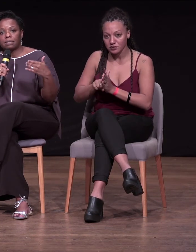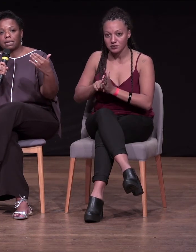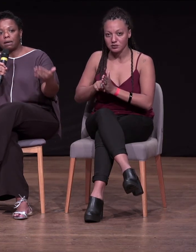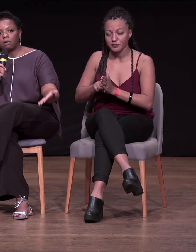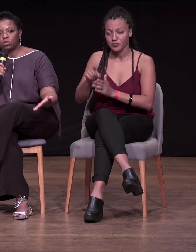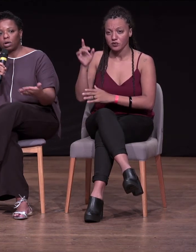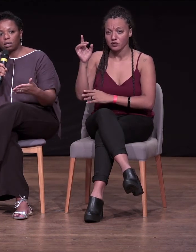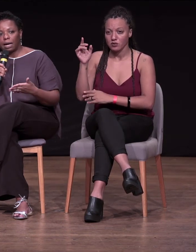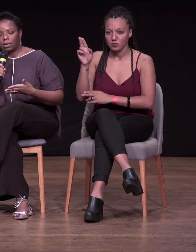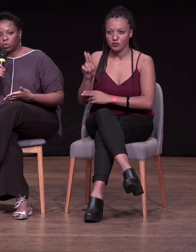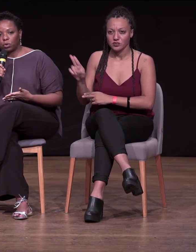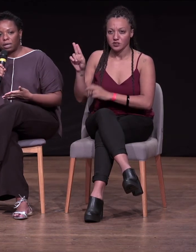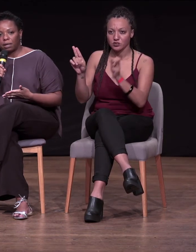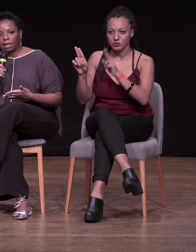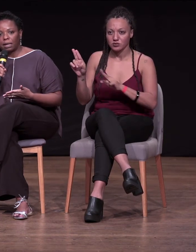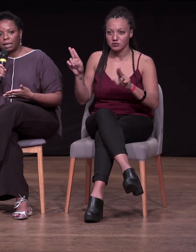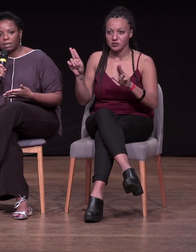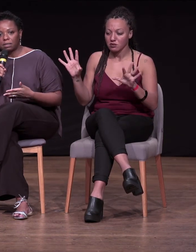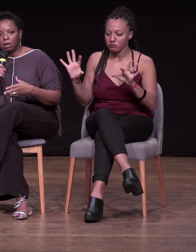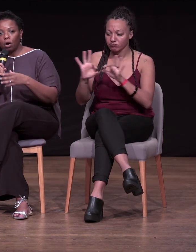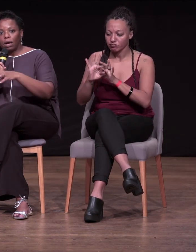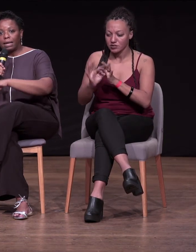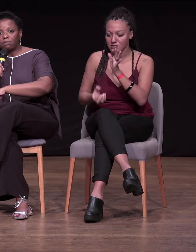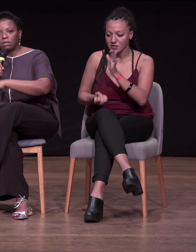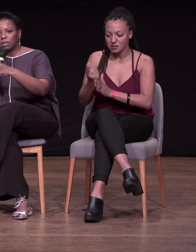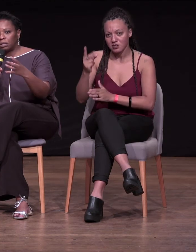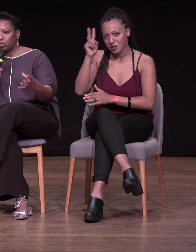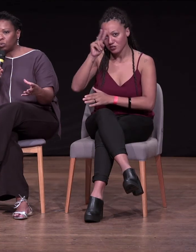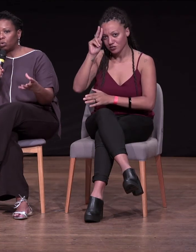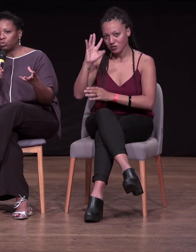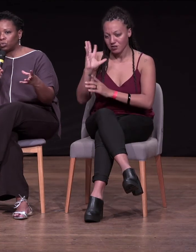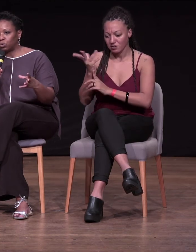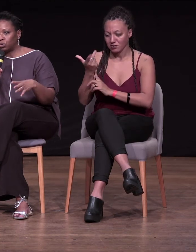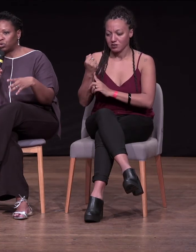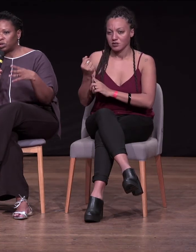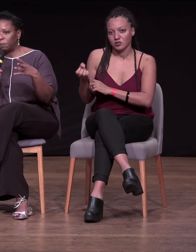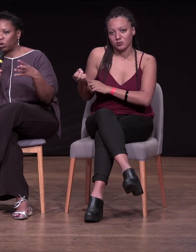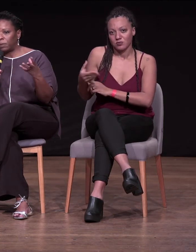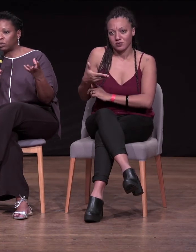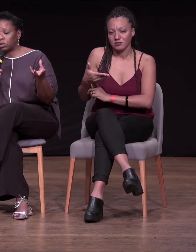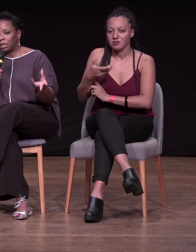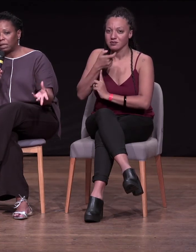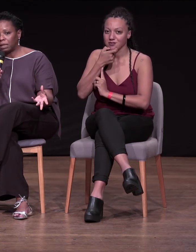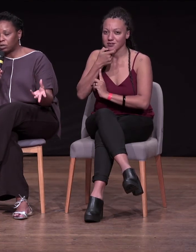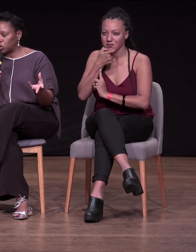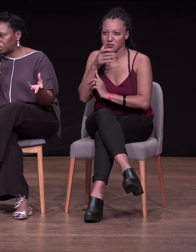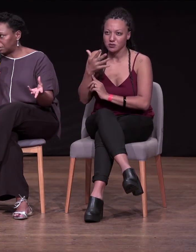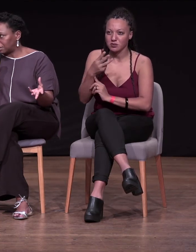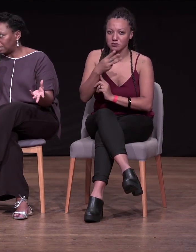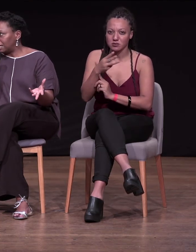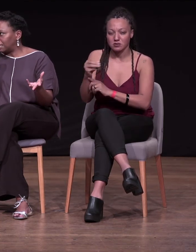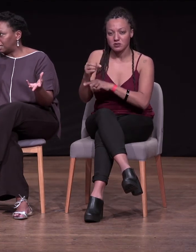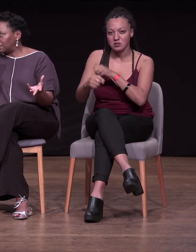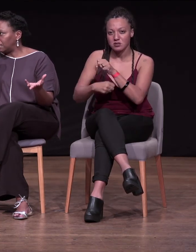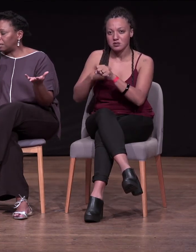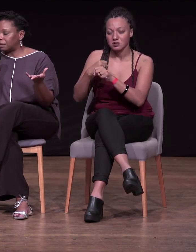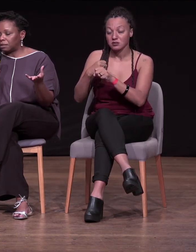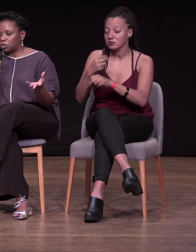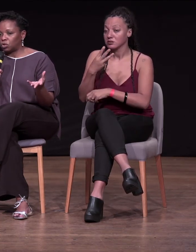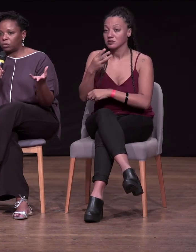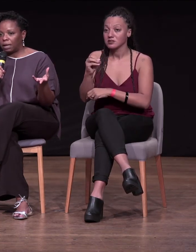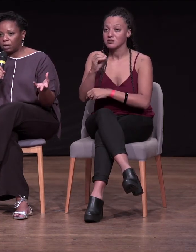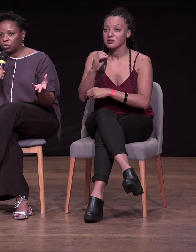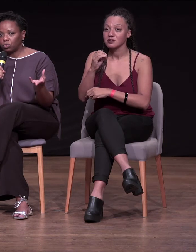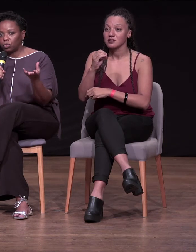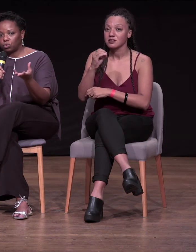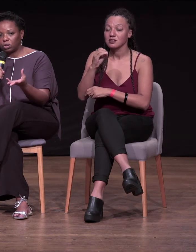se reescreva a história da arte moderna inglesa, levantando um conjunto de pelo menos 30 artistas que